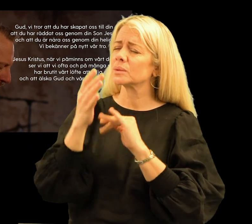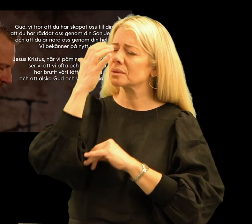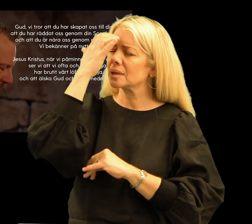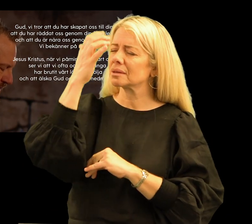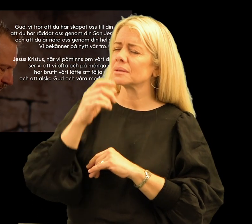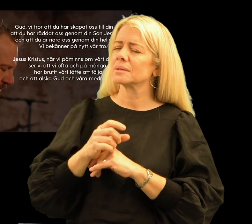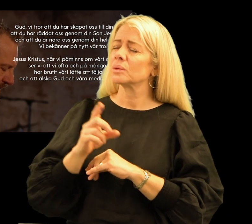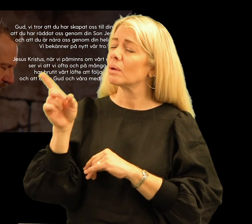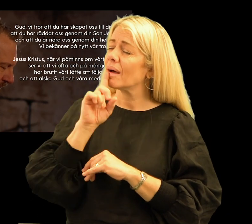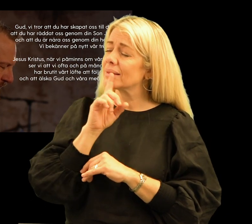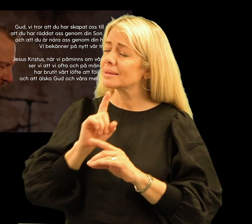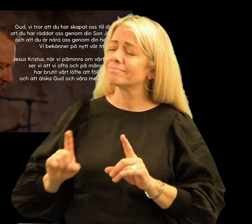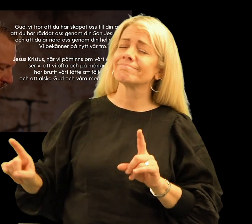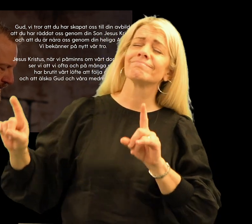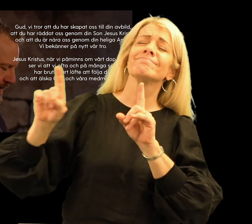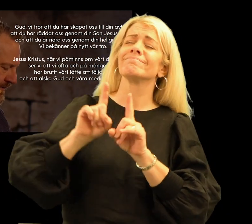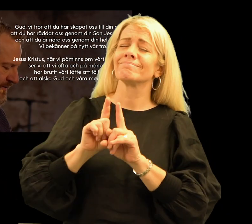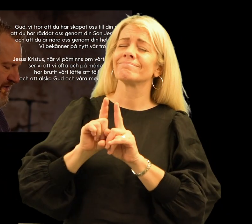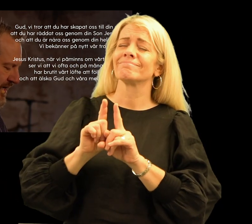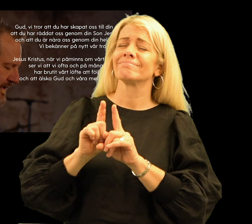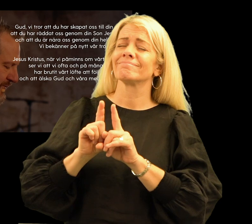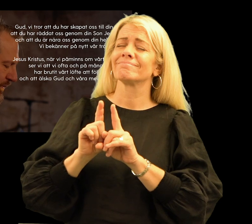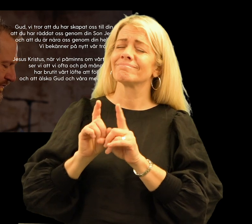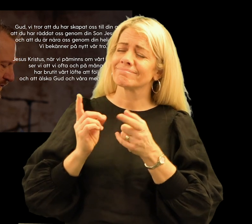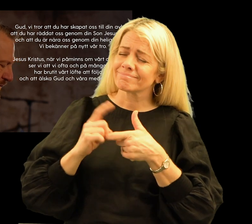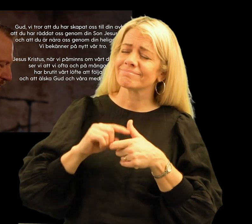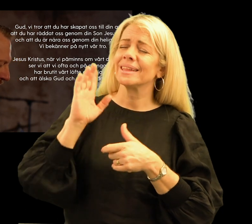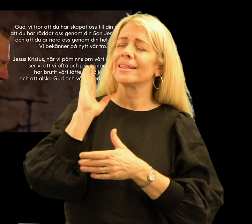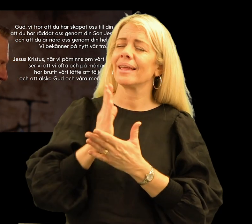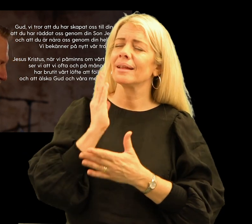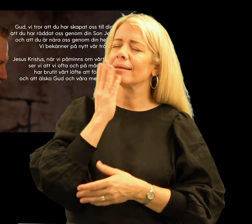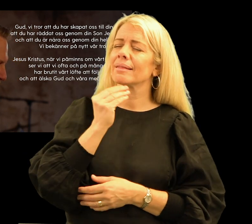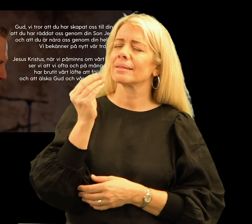Och att du är nära oss genom den heliga ande. Vi bekänner vår tro.